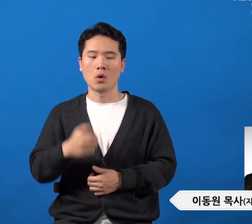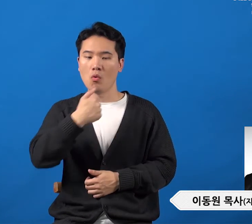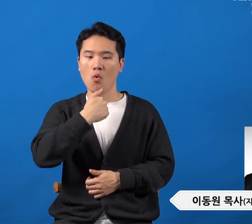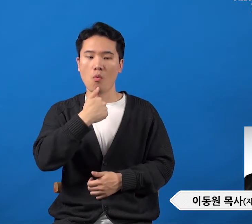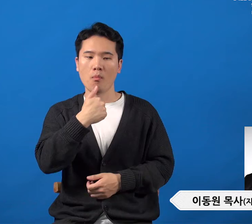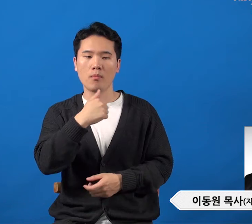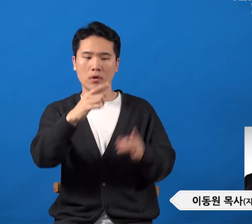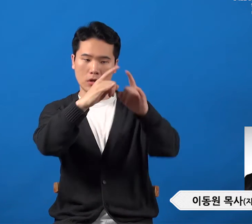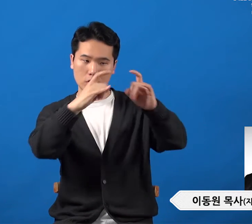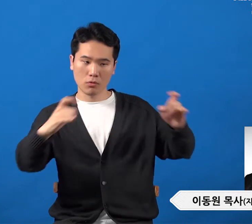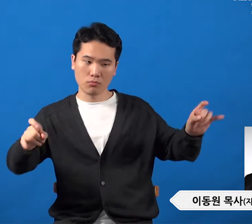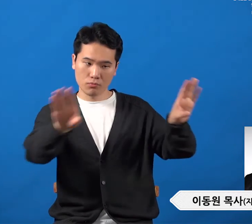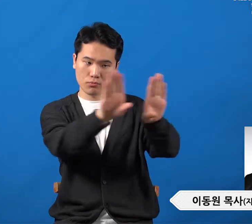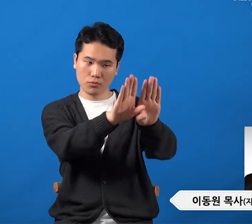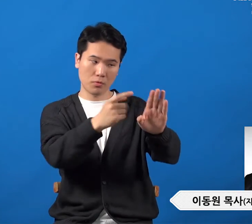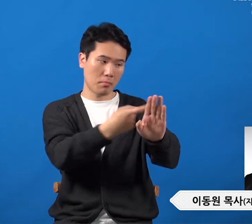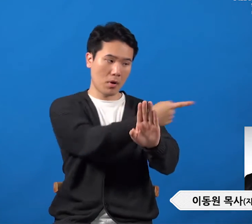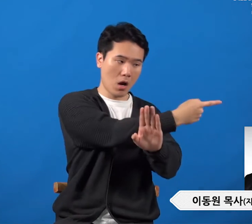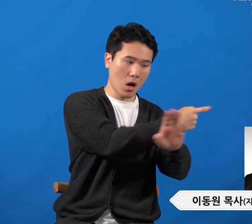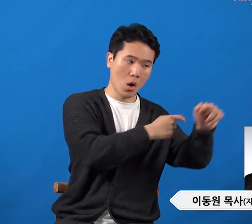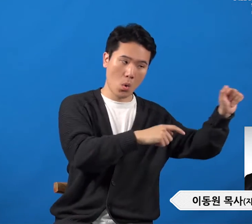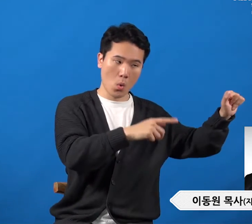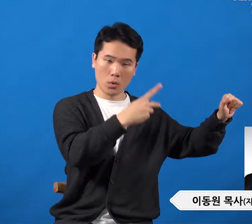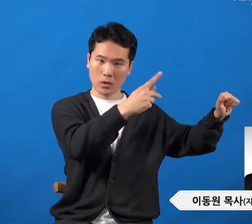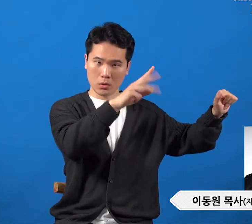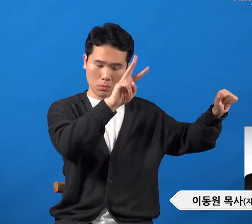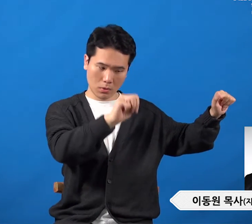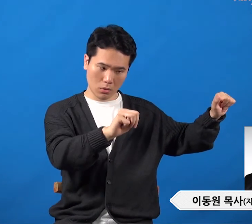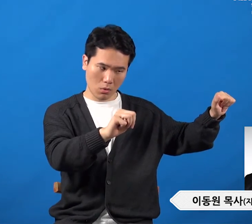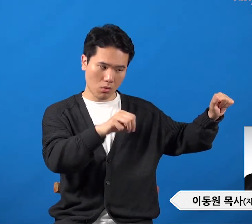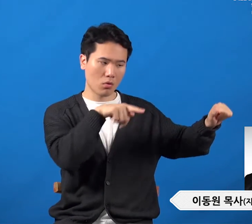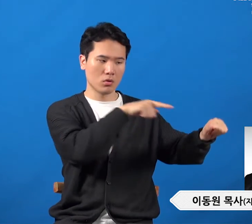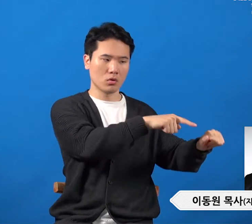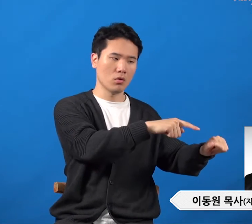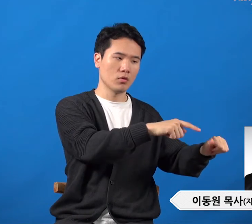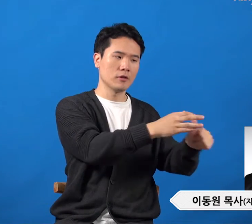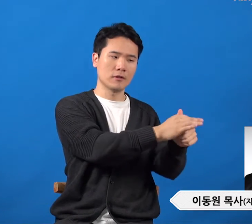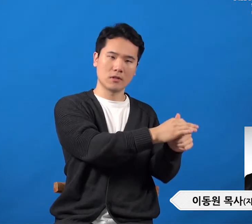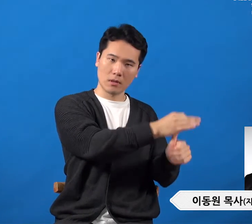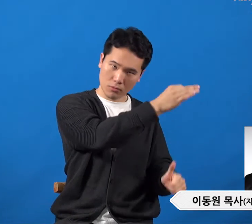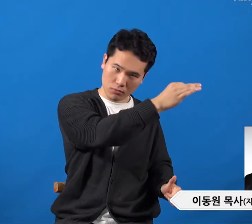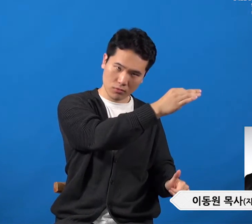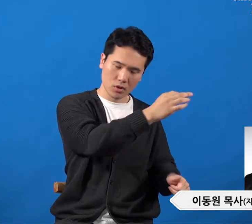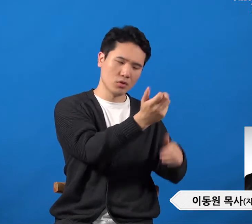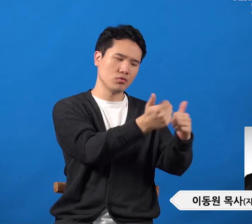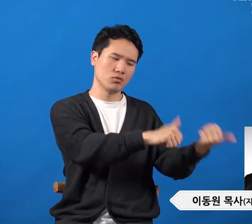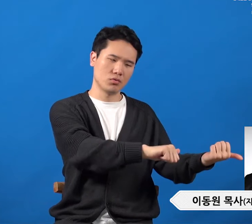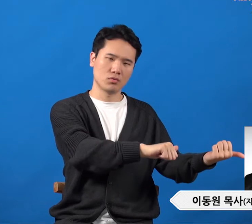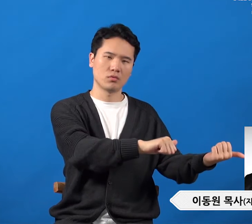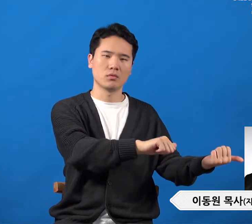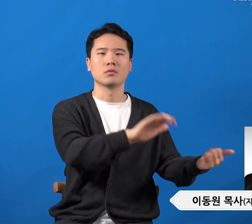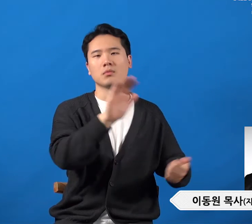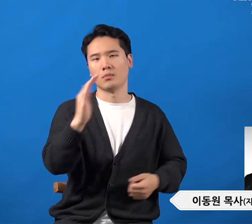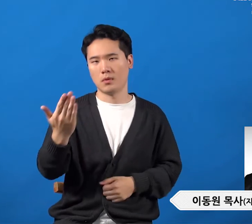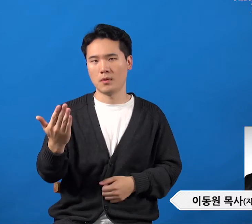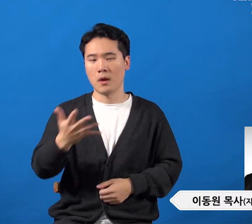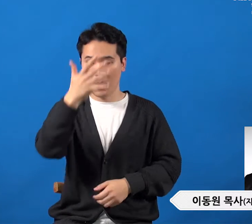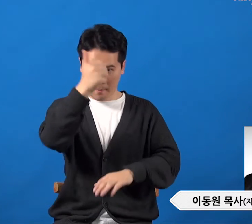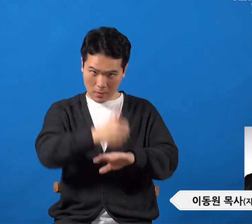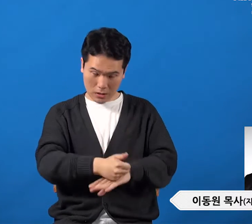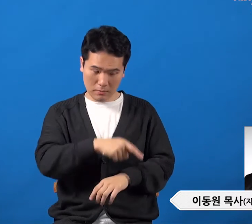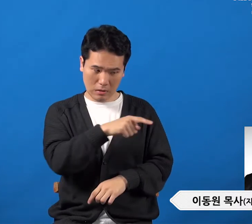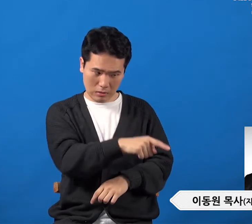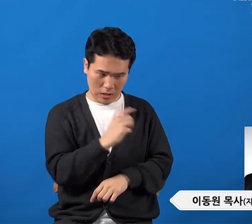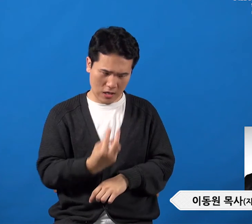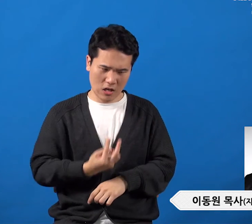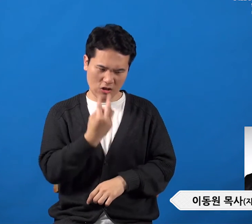밖 5km 지점에 참수형 순교로 그는 인생을 마무리합니다. 마지막